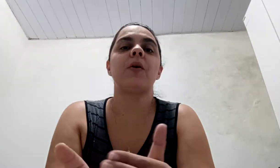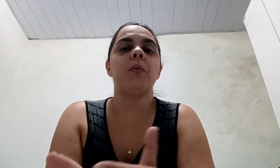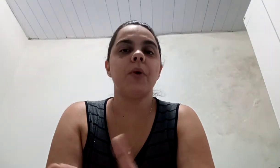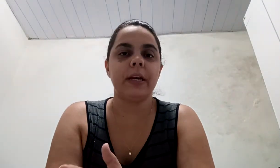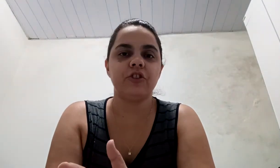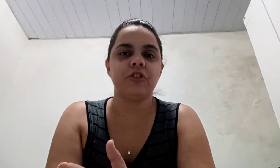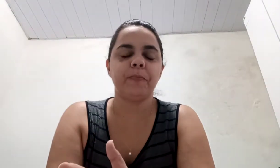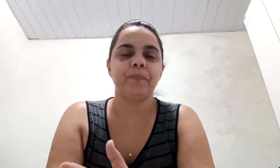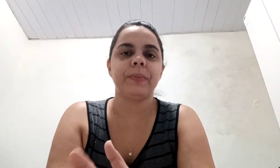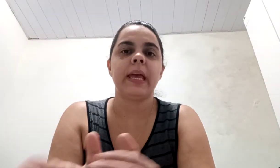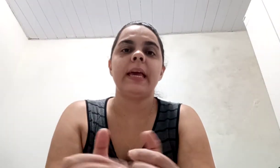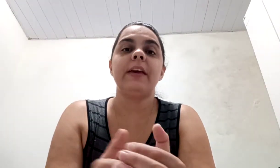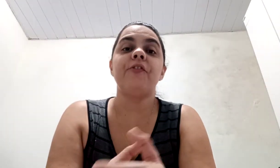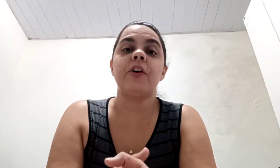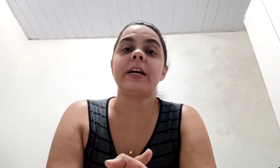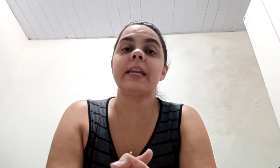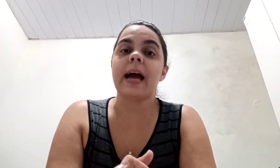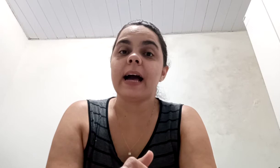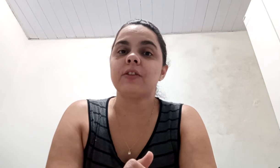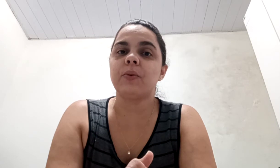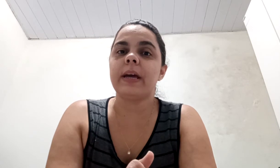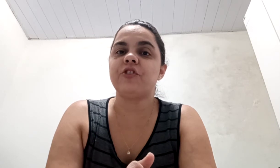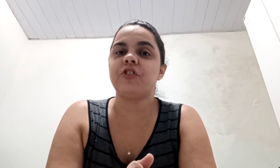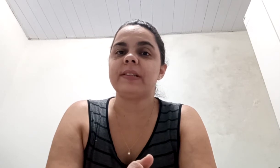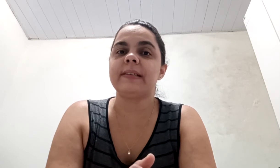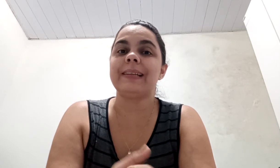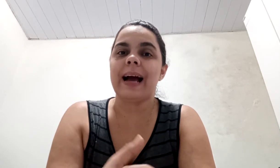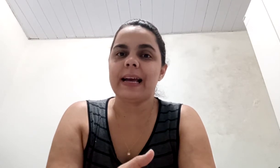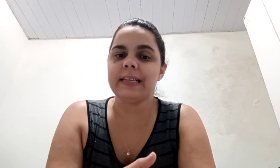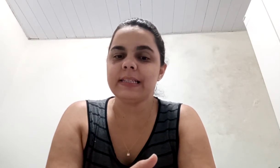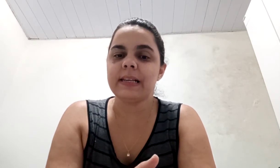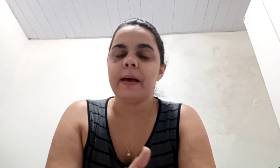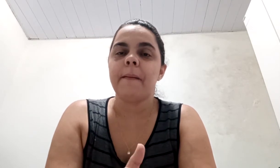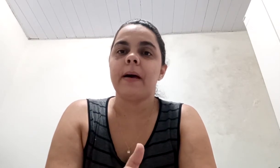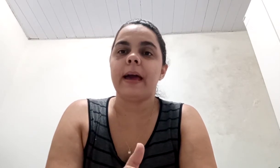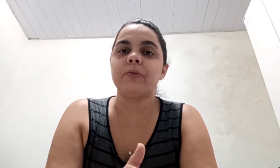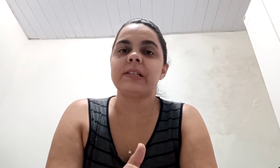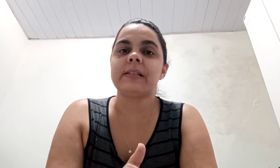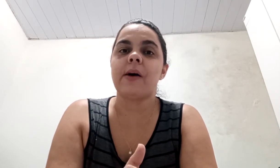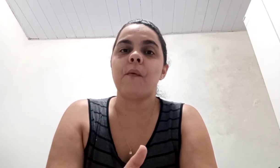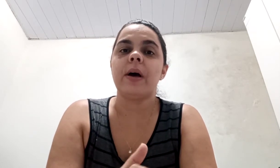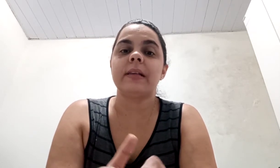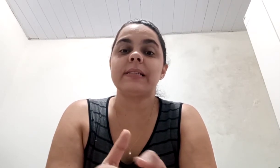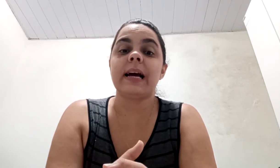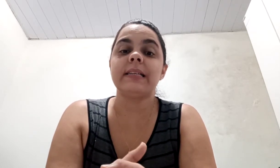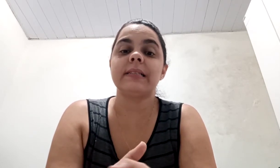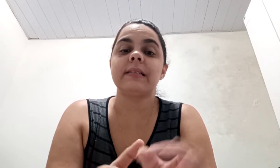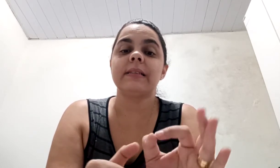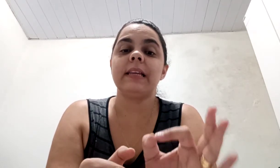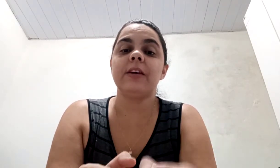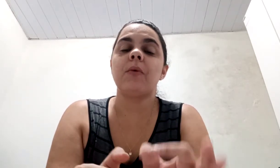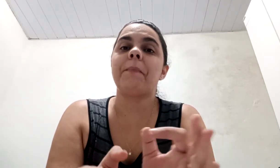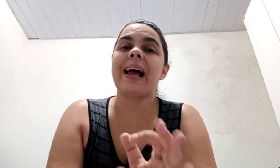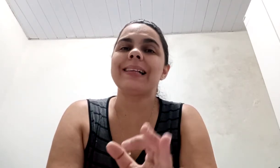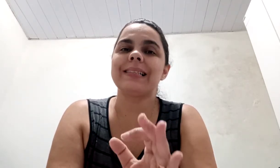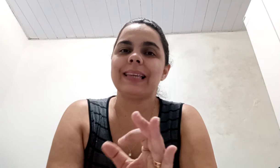como este. E foi criado estes sinais, é um sinais de língua